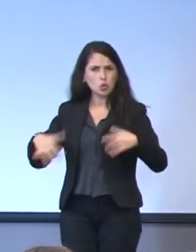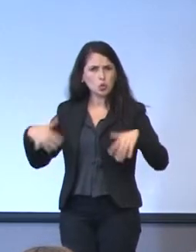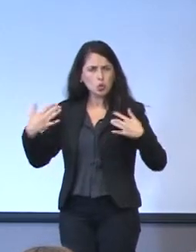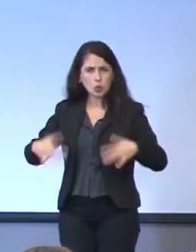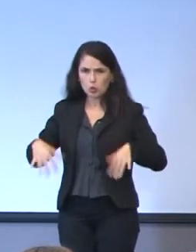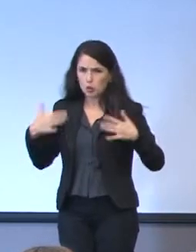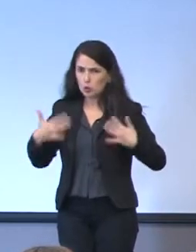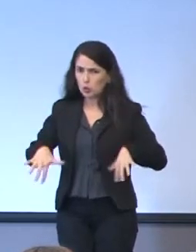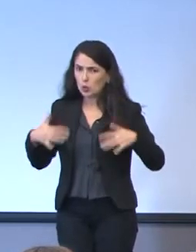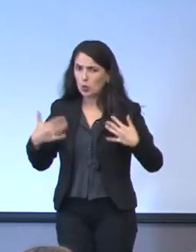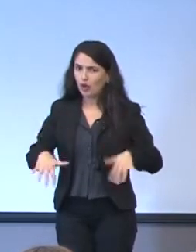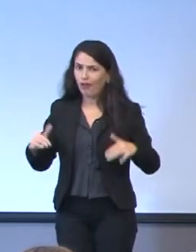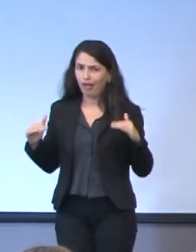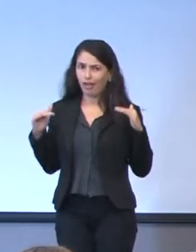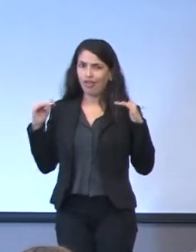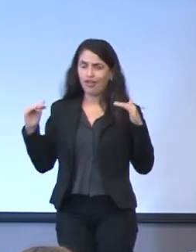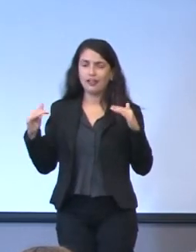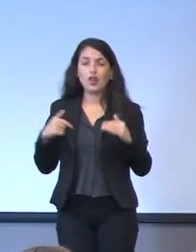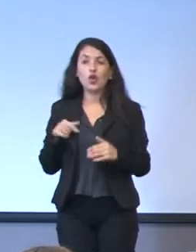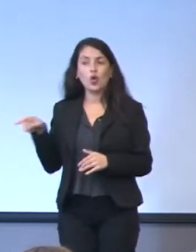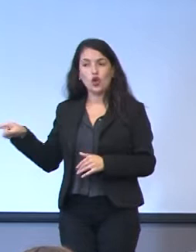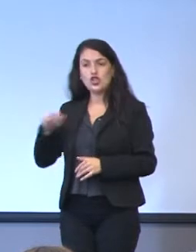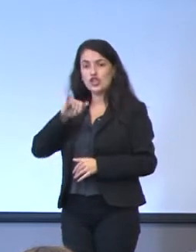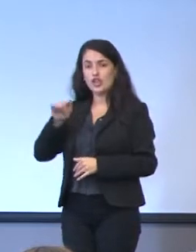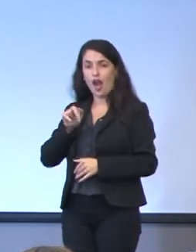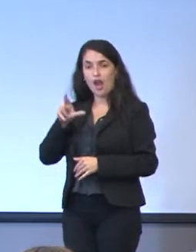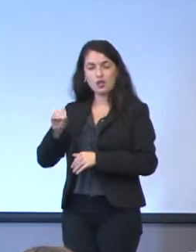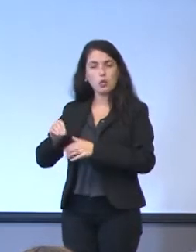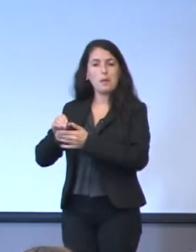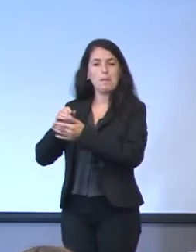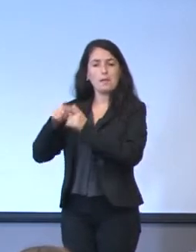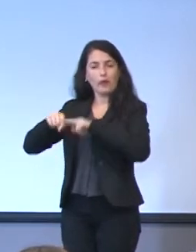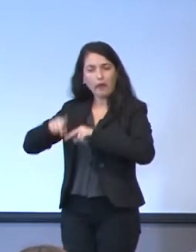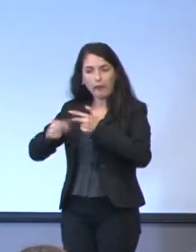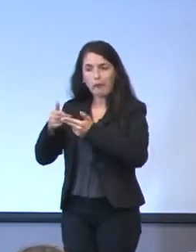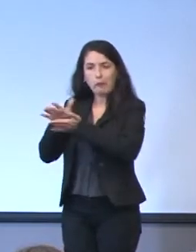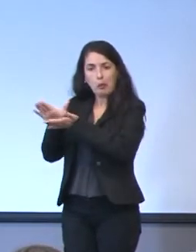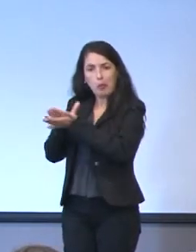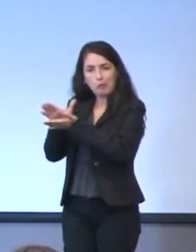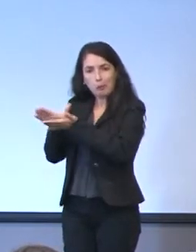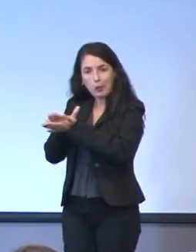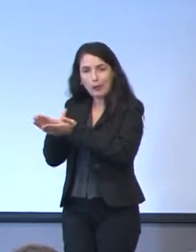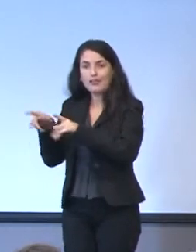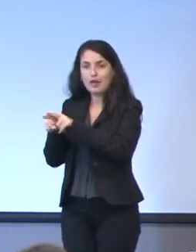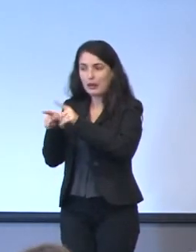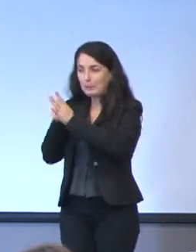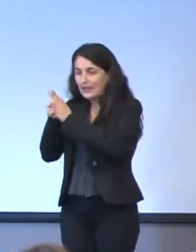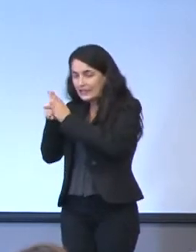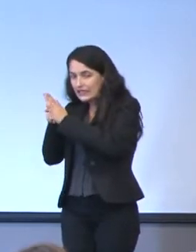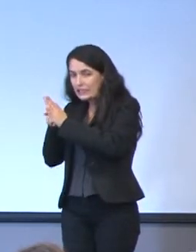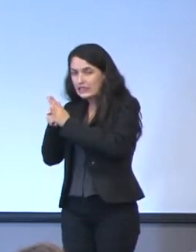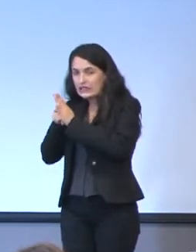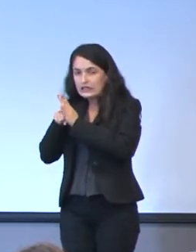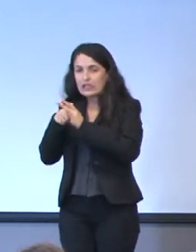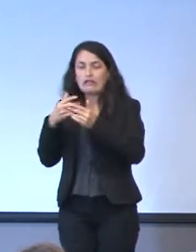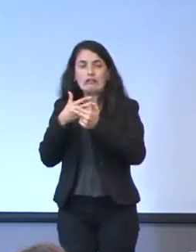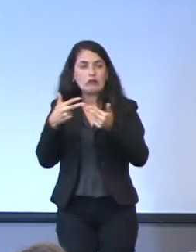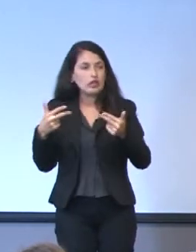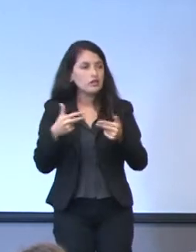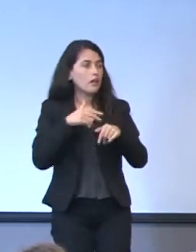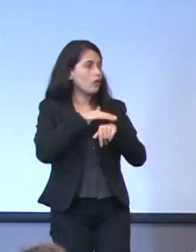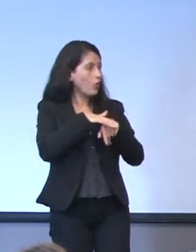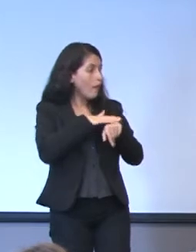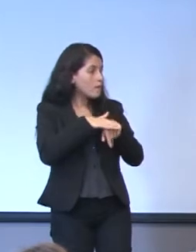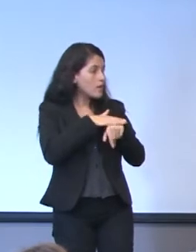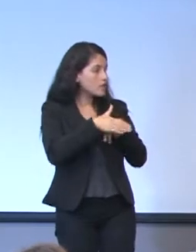o material que o Jairo produz, lendo as pesquisas e todo o conteúdo e conversando também, né, com